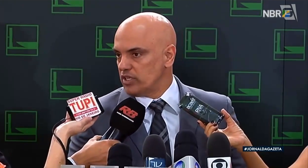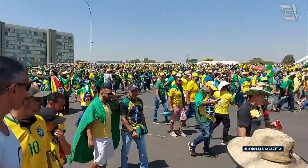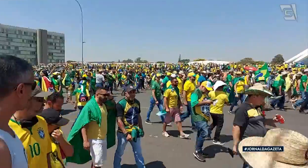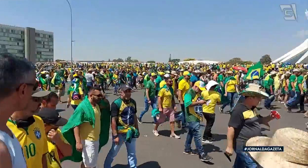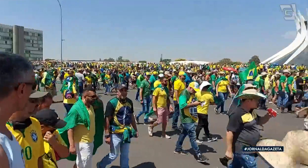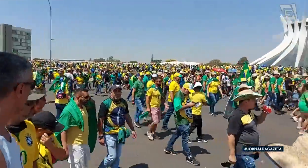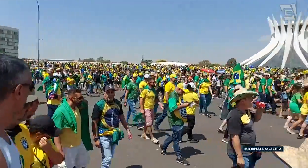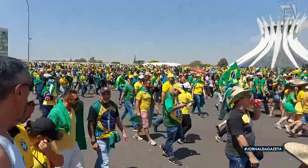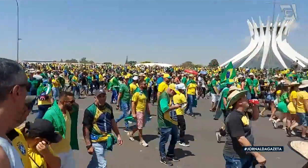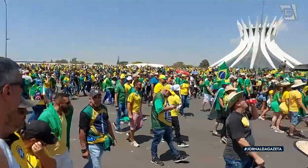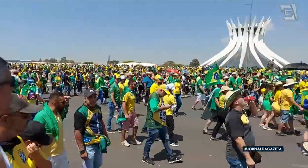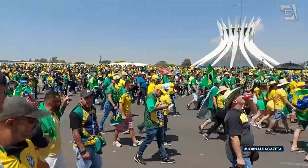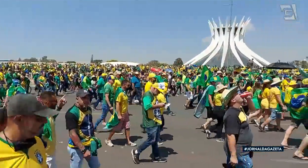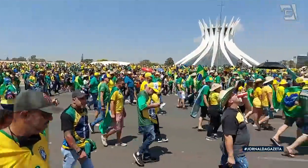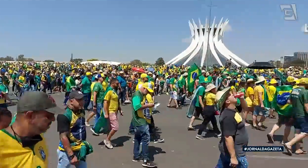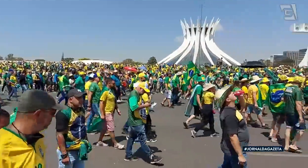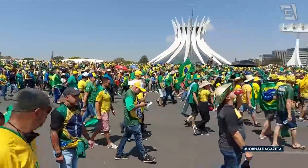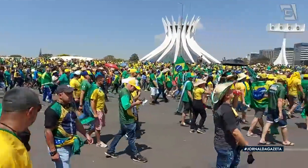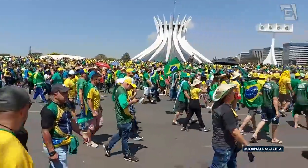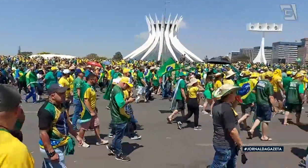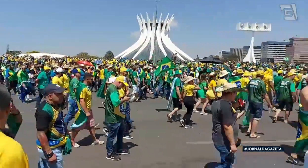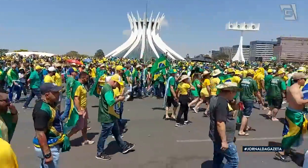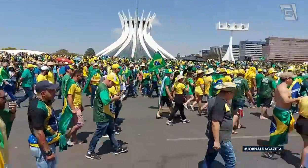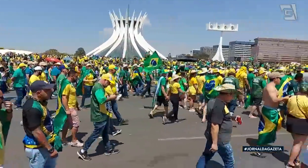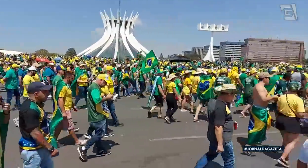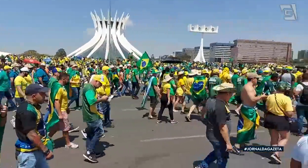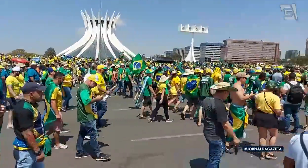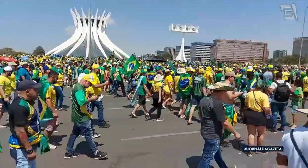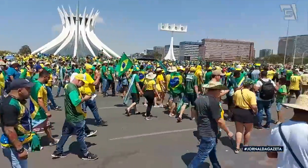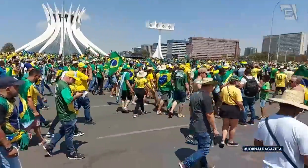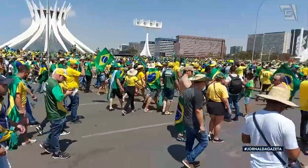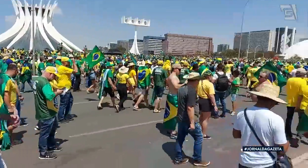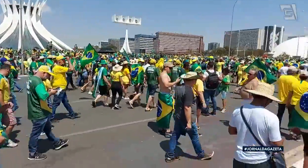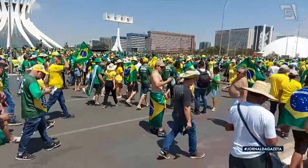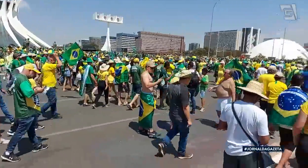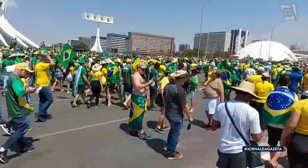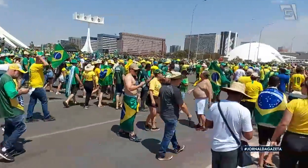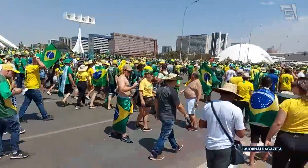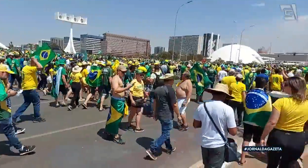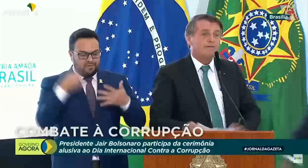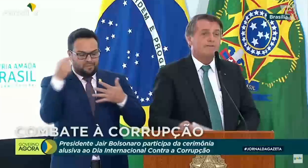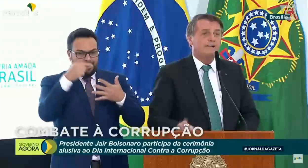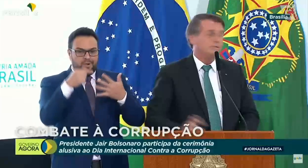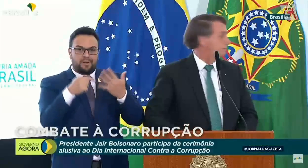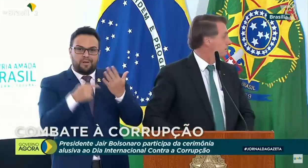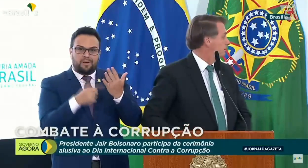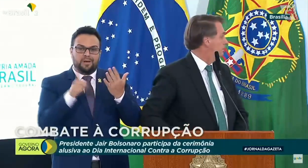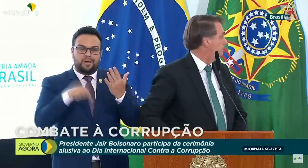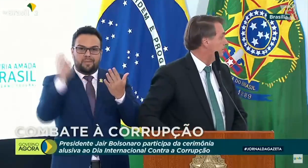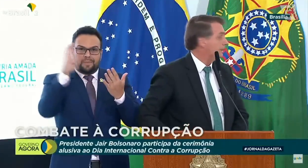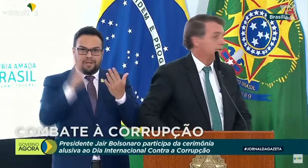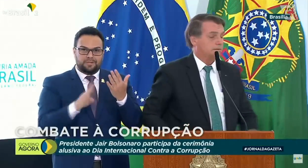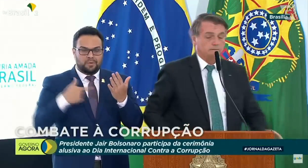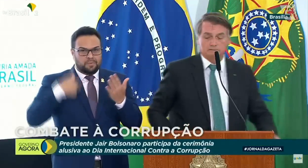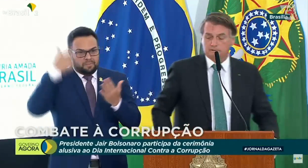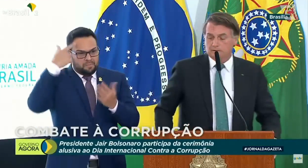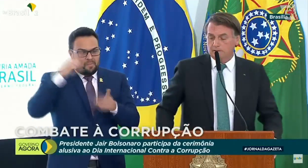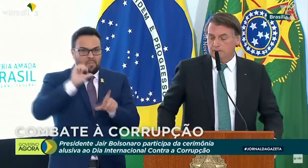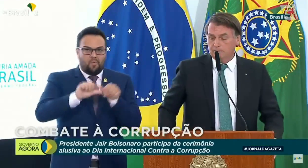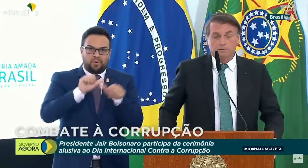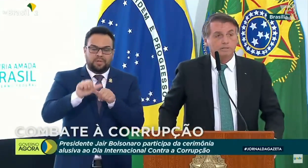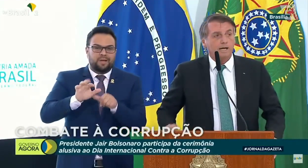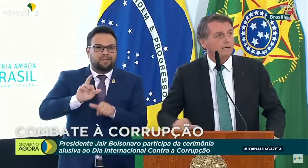Supremo Tribunal Federal desde os atos de Sete de Setembro ele vinha evitando falar sobre a integrantes da corte bolsonaro defendeu